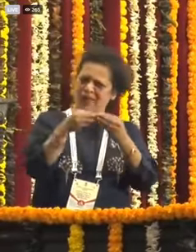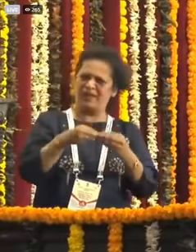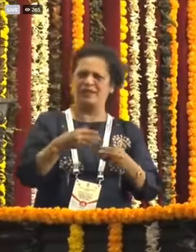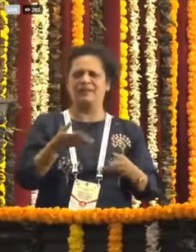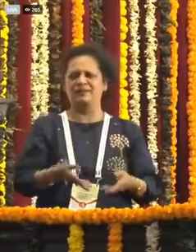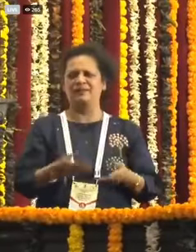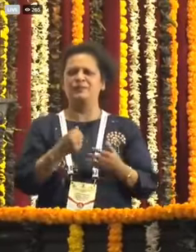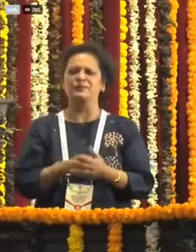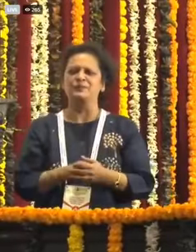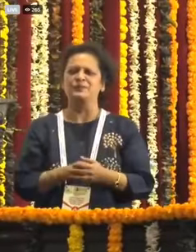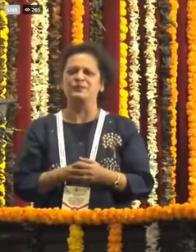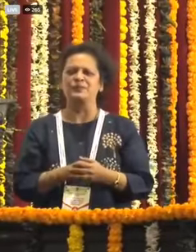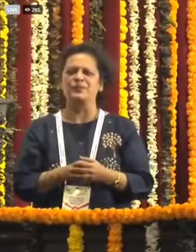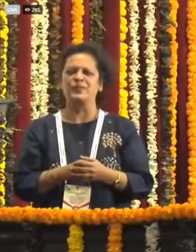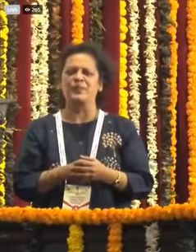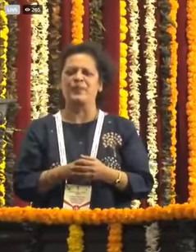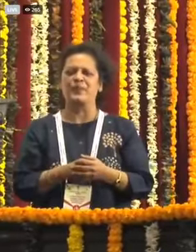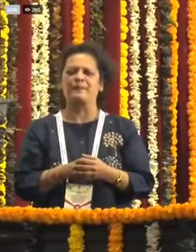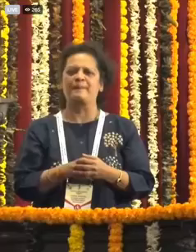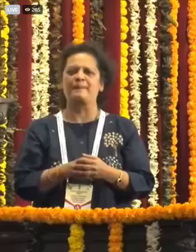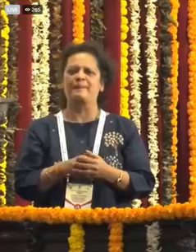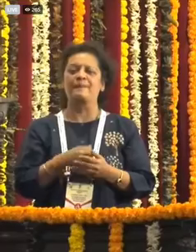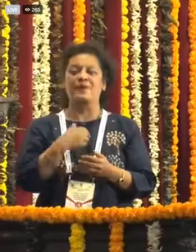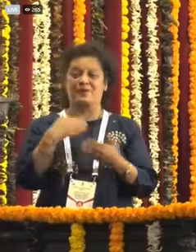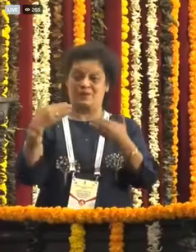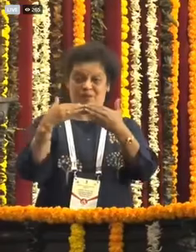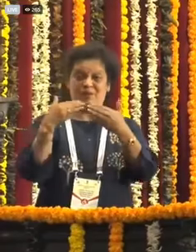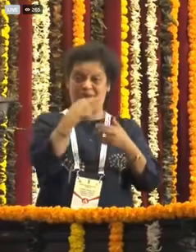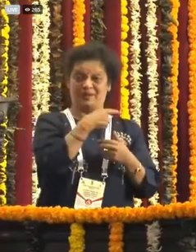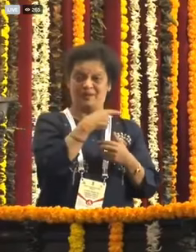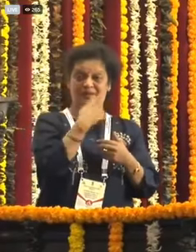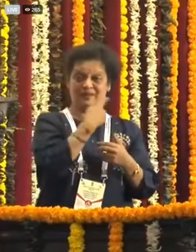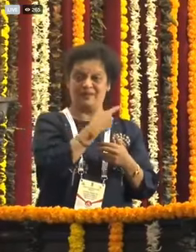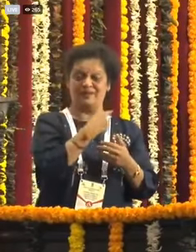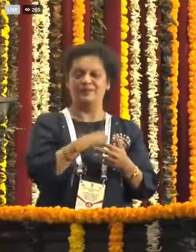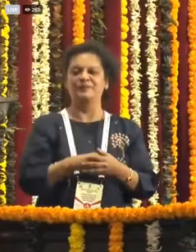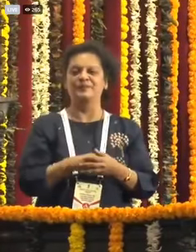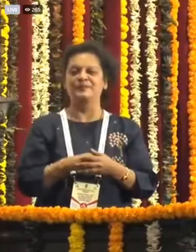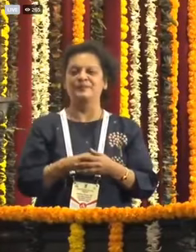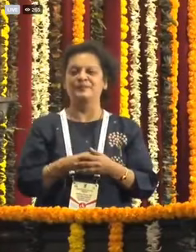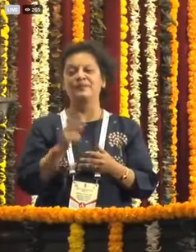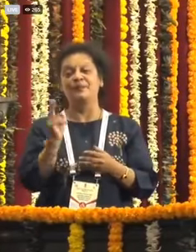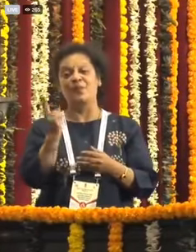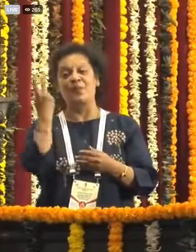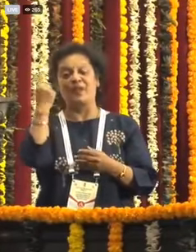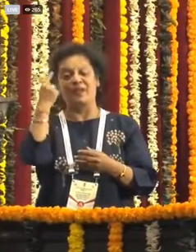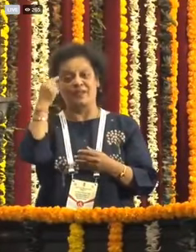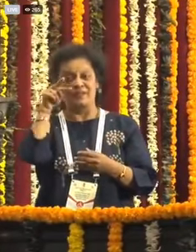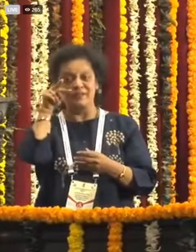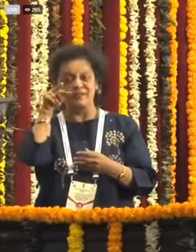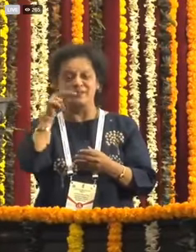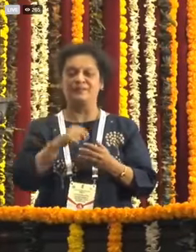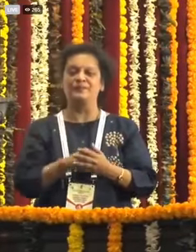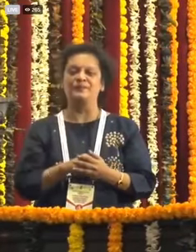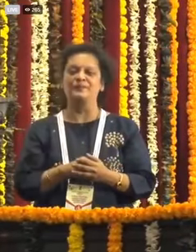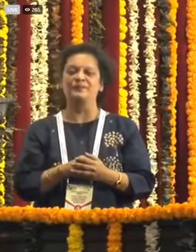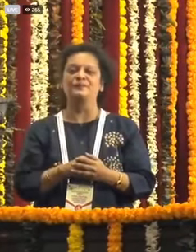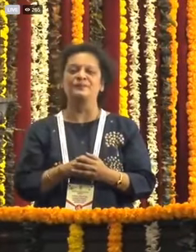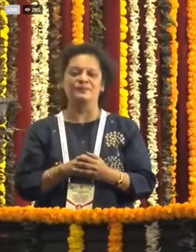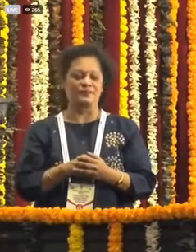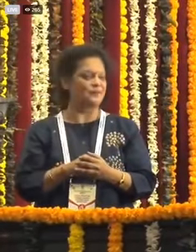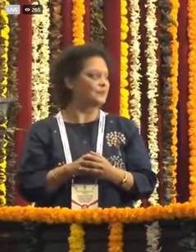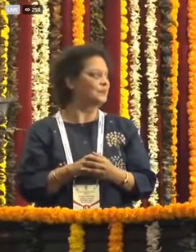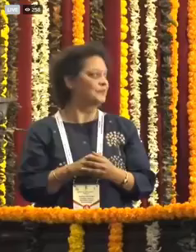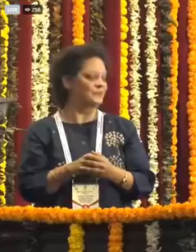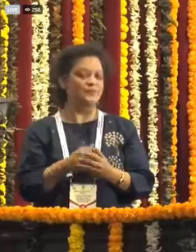राज्यातले भेटत असतात आणि माझ्याकडे जेव्हा भेटतात तेव्हा मी त्यांना एक वेगळ्या त्यांच्याकडे म्हणजे